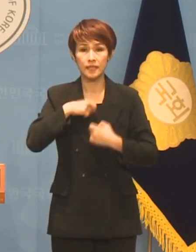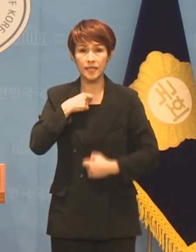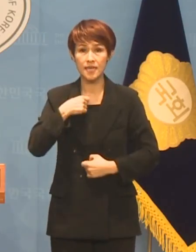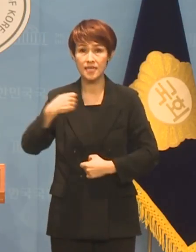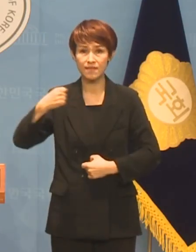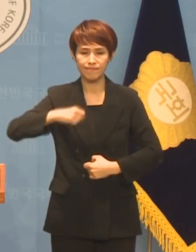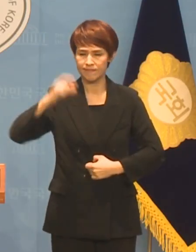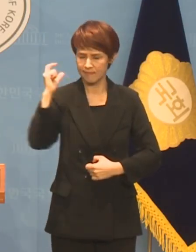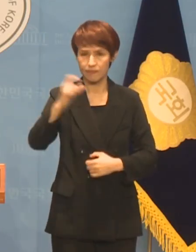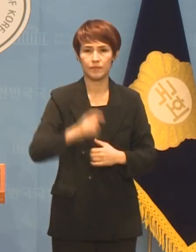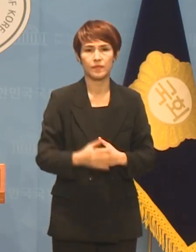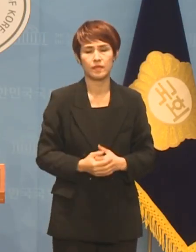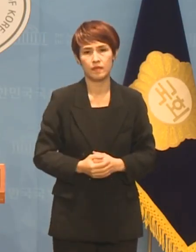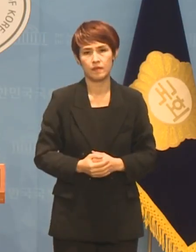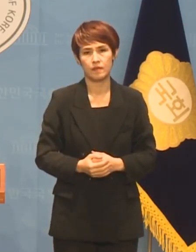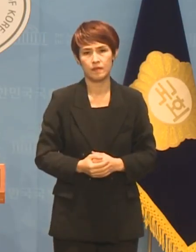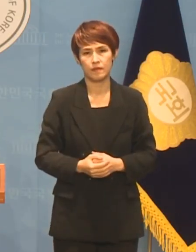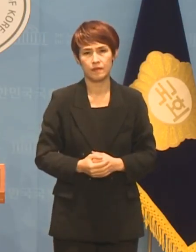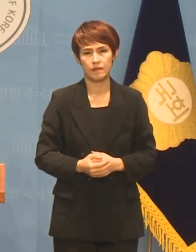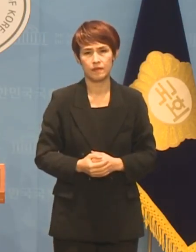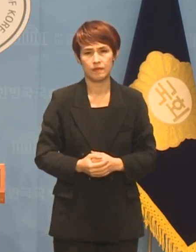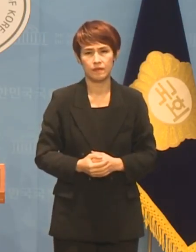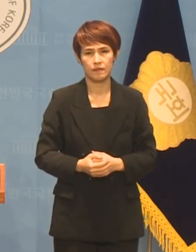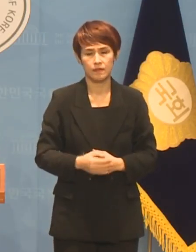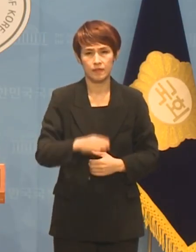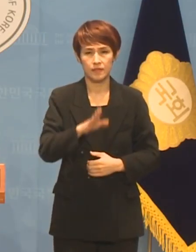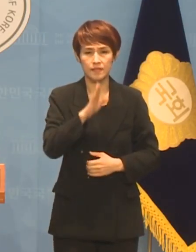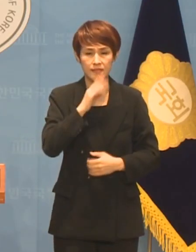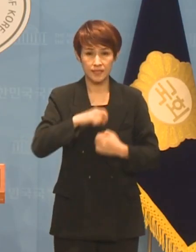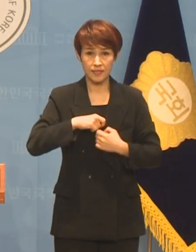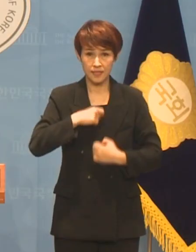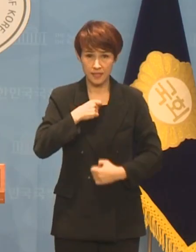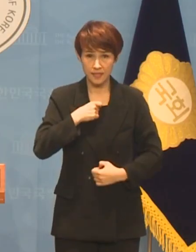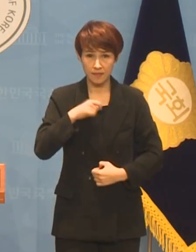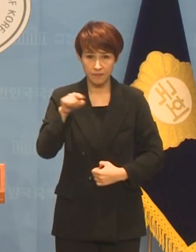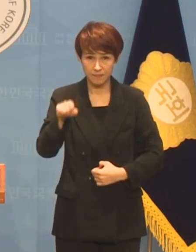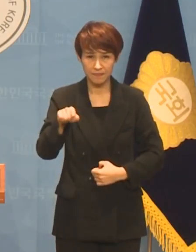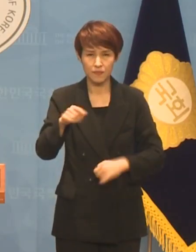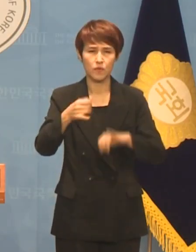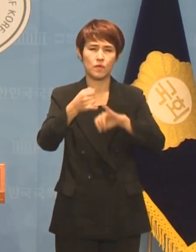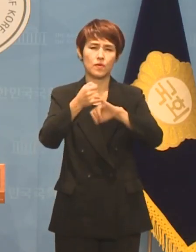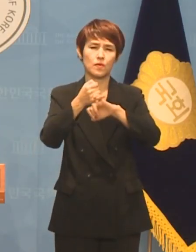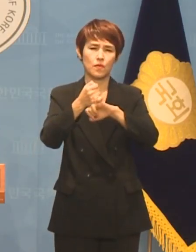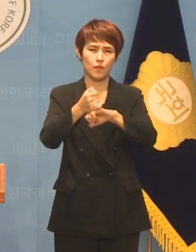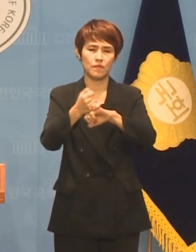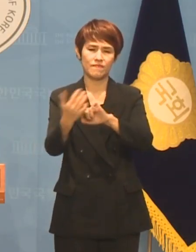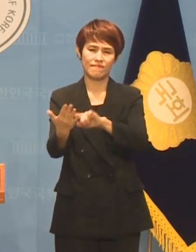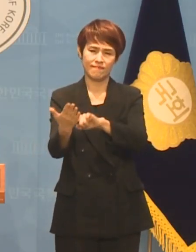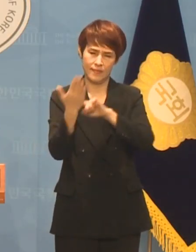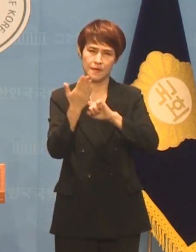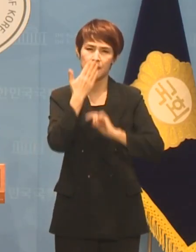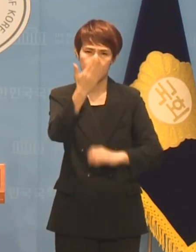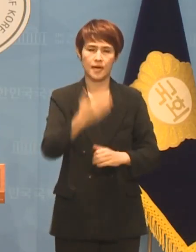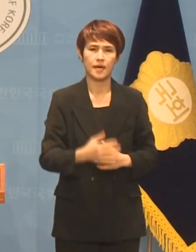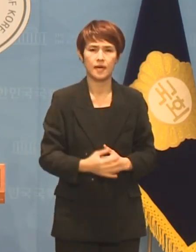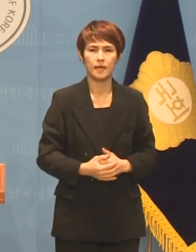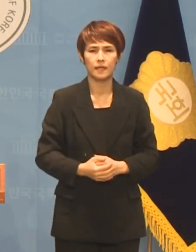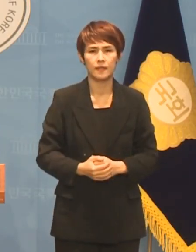강력합니다. 그리고 그 진실은 반드시 드러납니다.